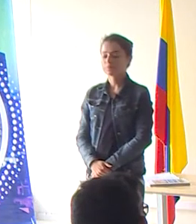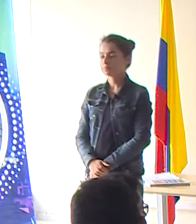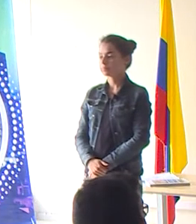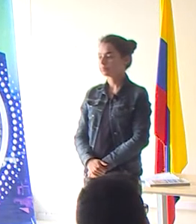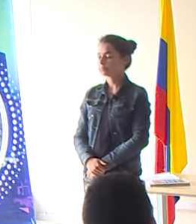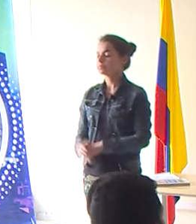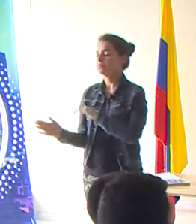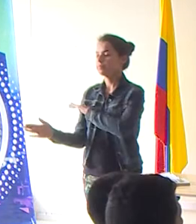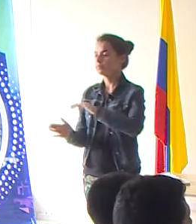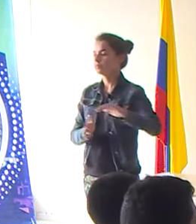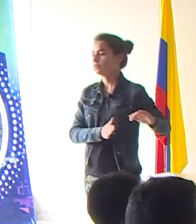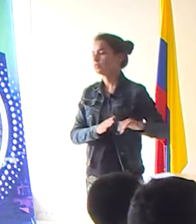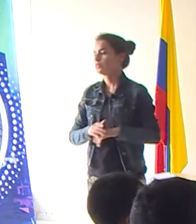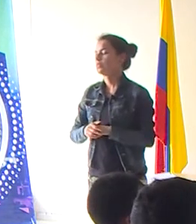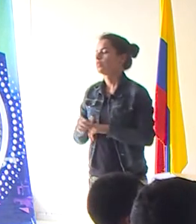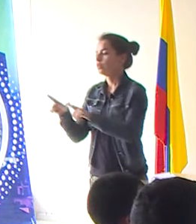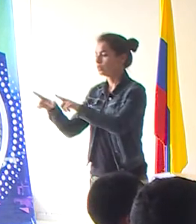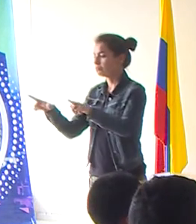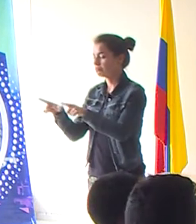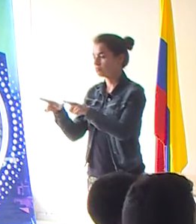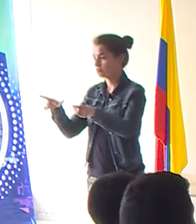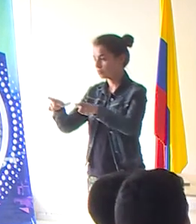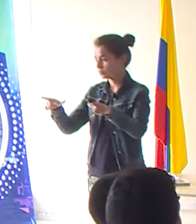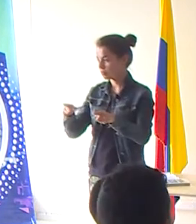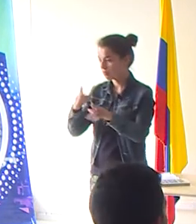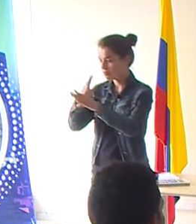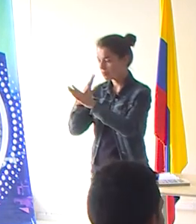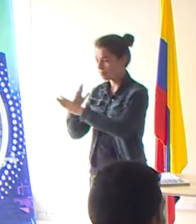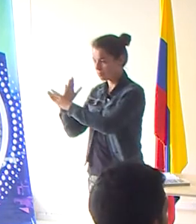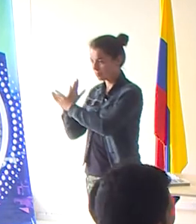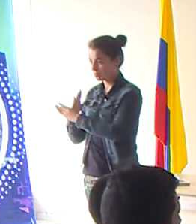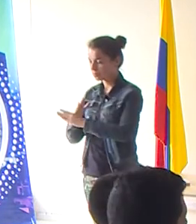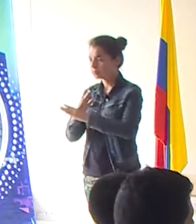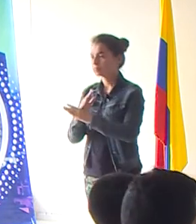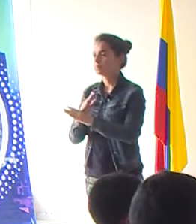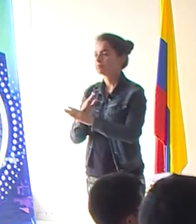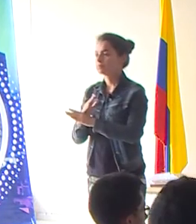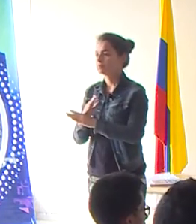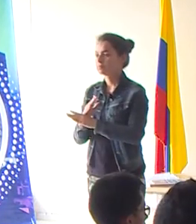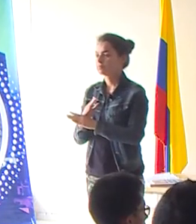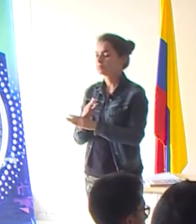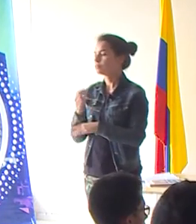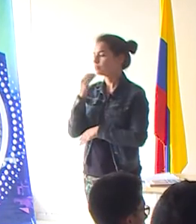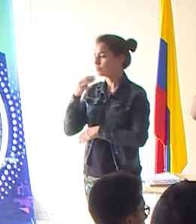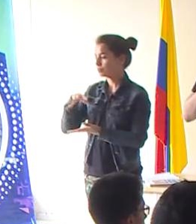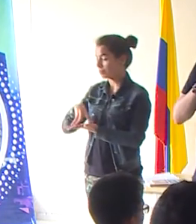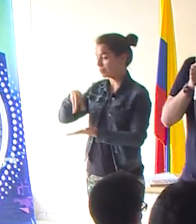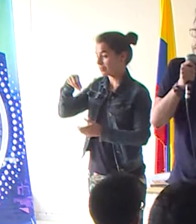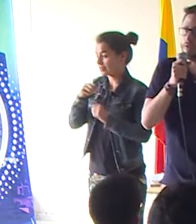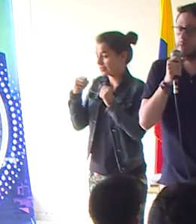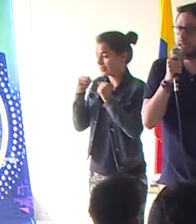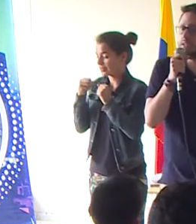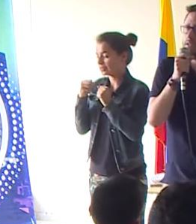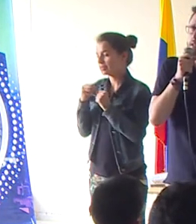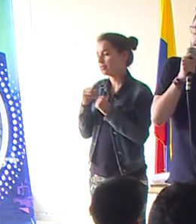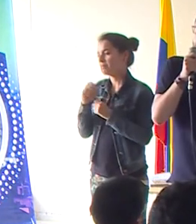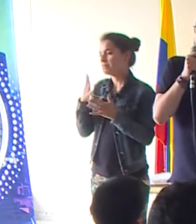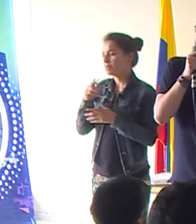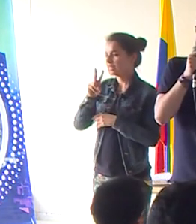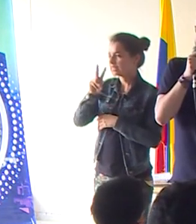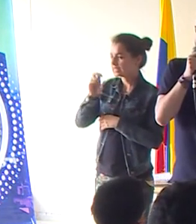miren allí entonces el el páramo que provee más o menos el 75 por ciento más